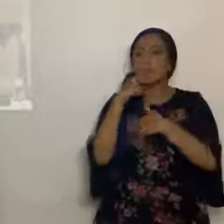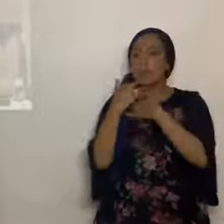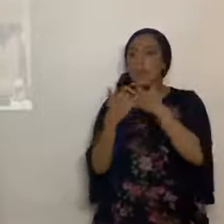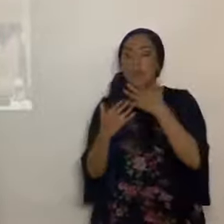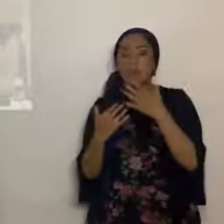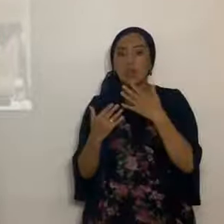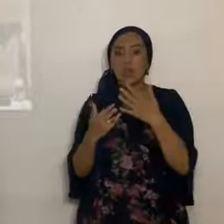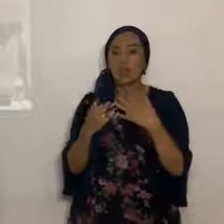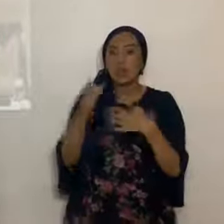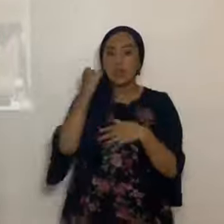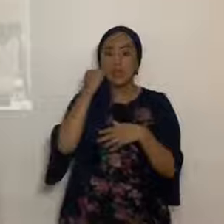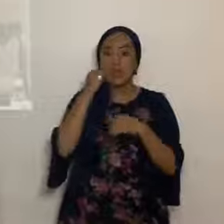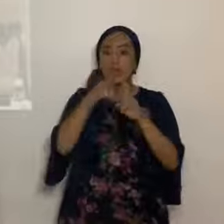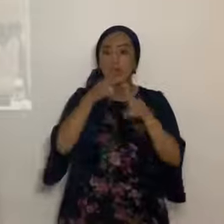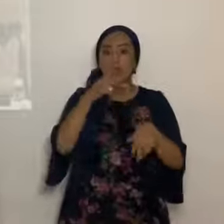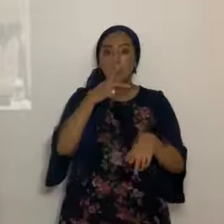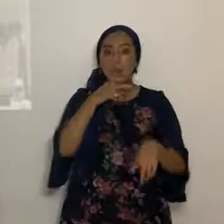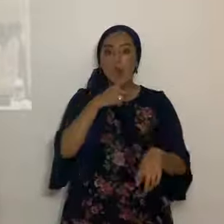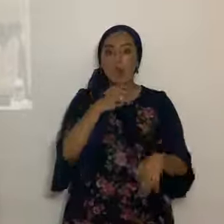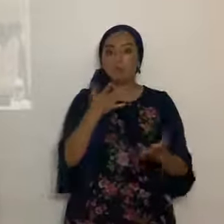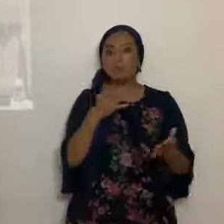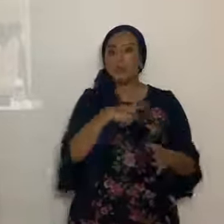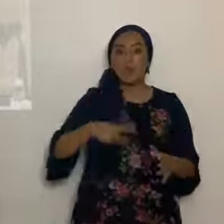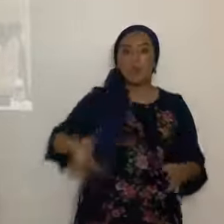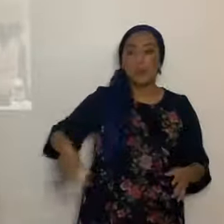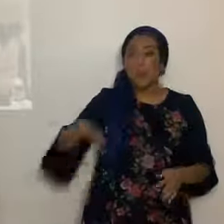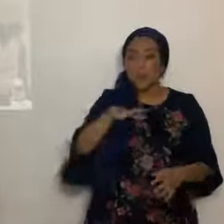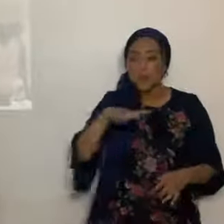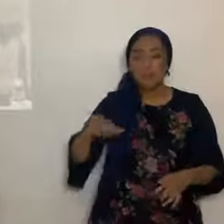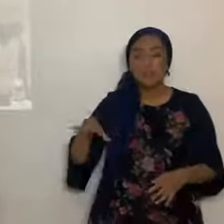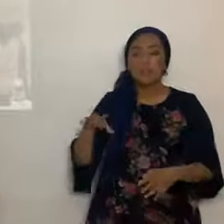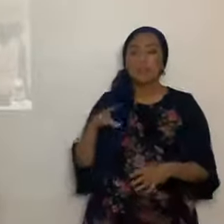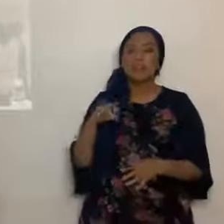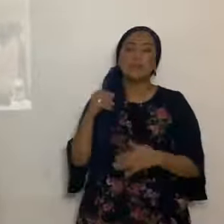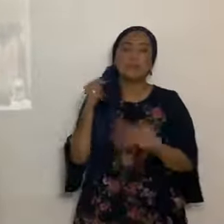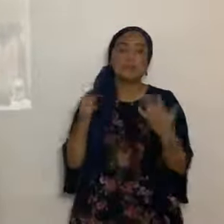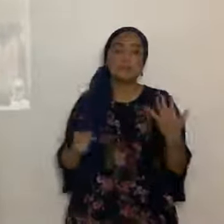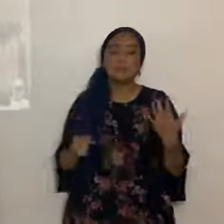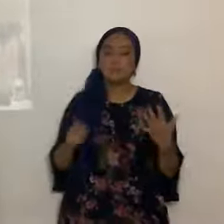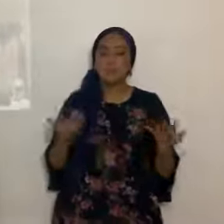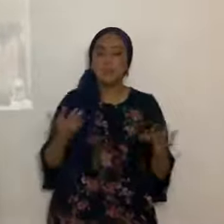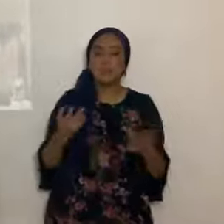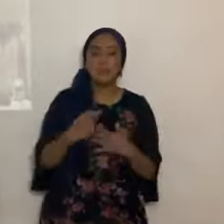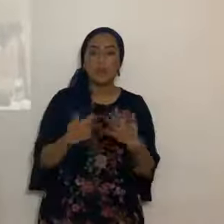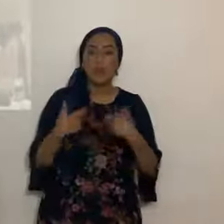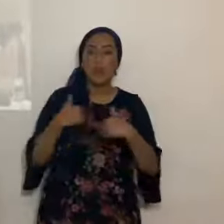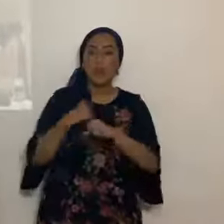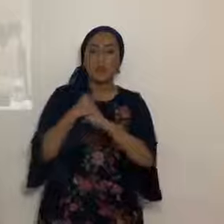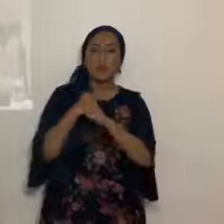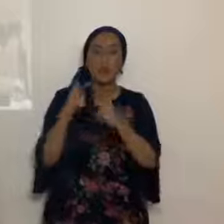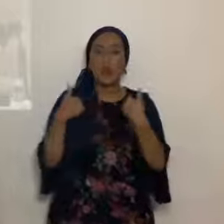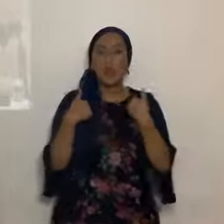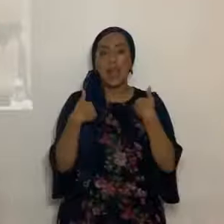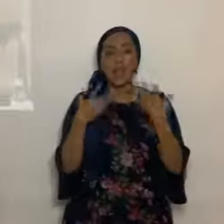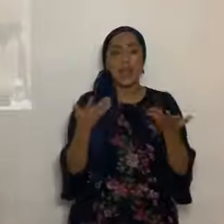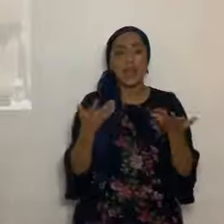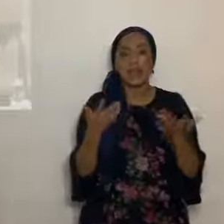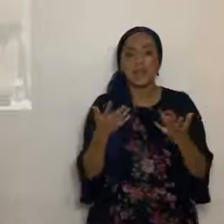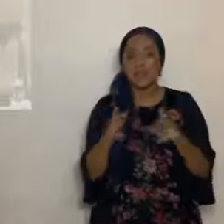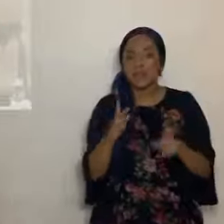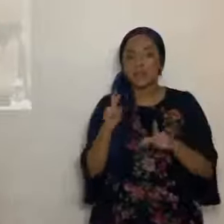a ver si son de la realeza, ¿sí? Y el árbol genealógico, y a ver qué escudo tienen. Eso lo puso la